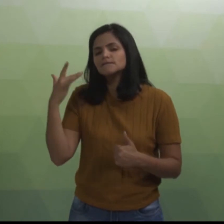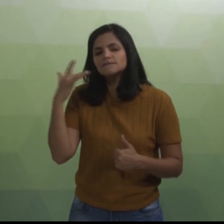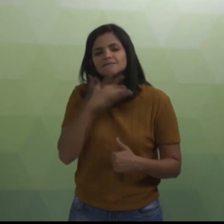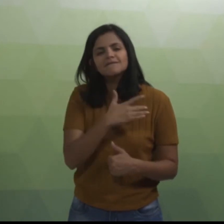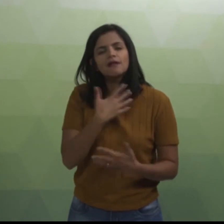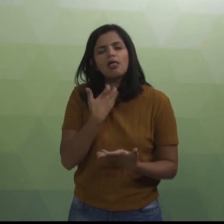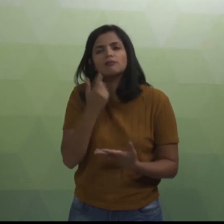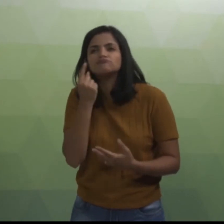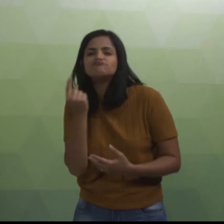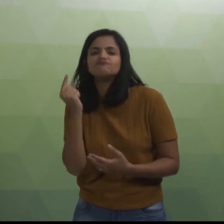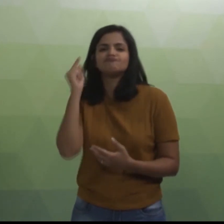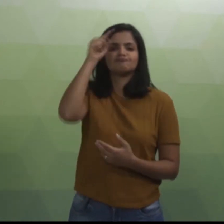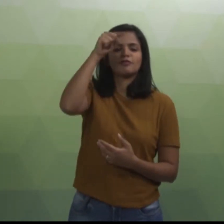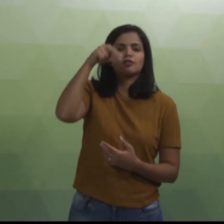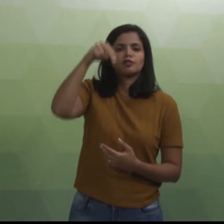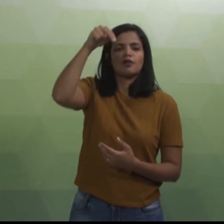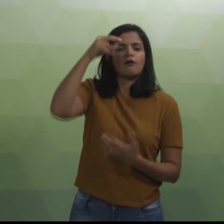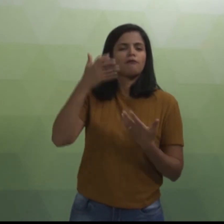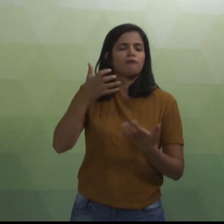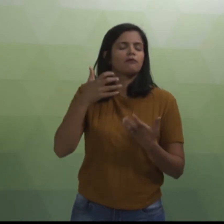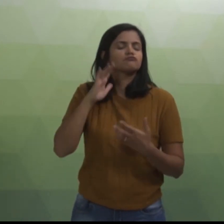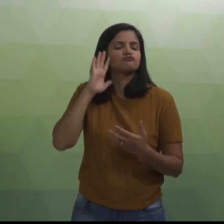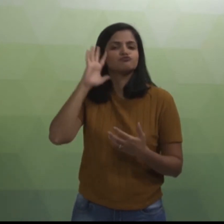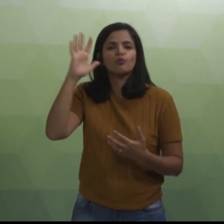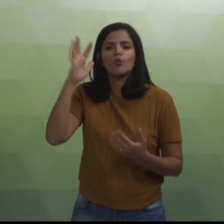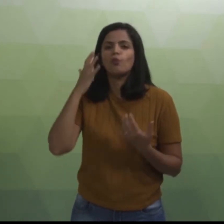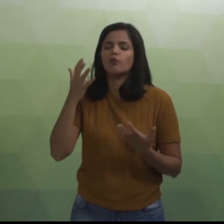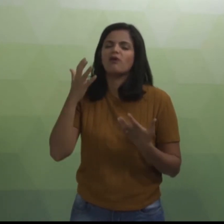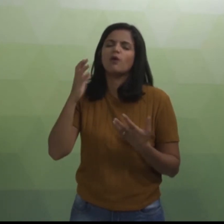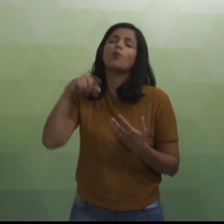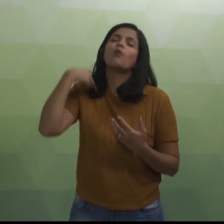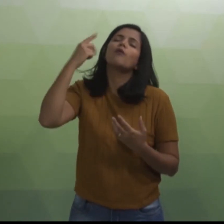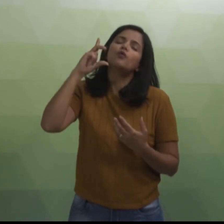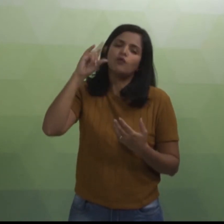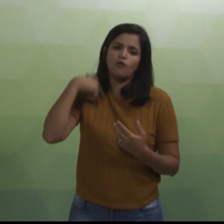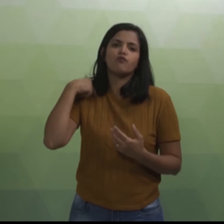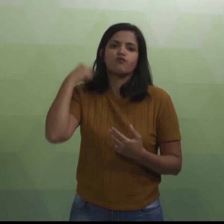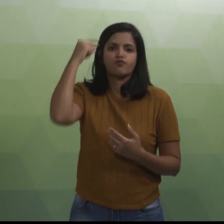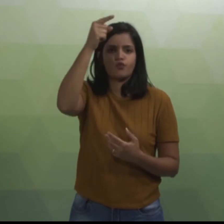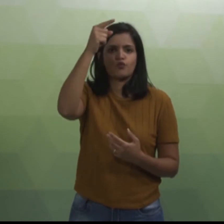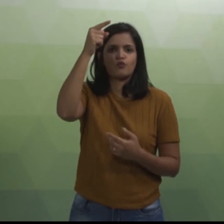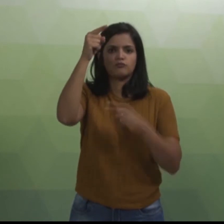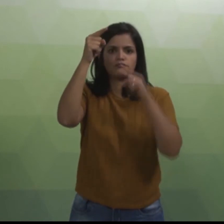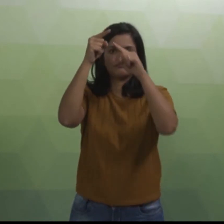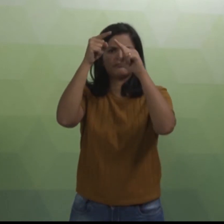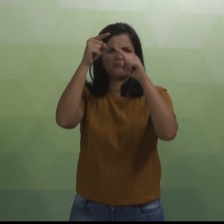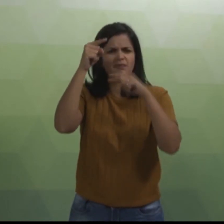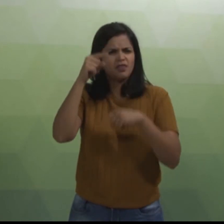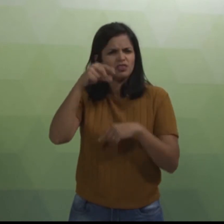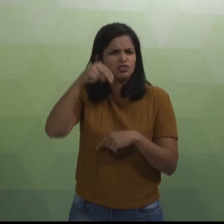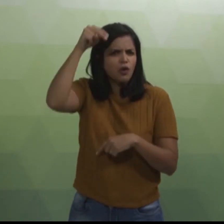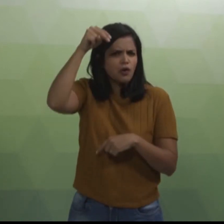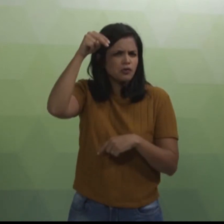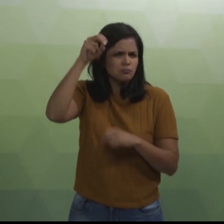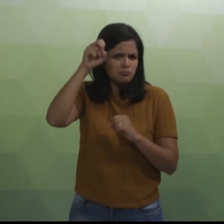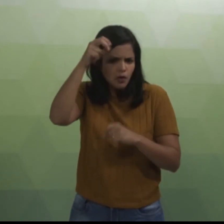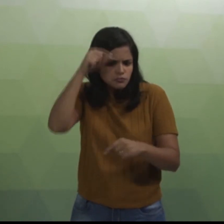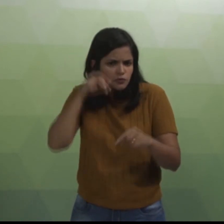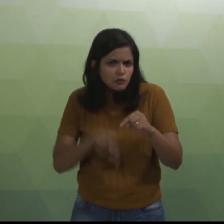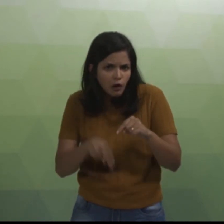Bahia. Lá é muito gostoso. Quero voltar, quero retornar. Perceba